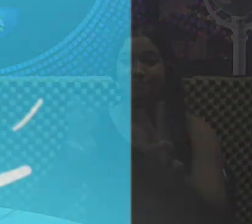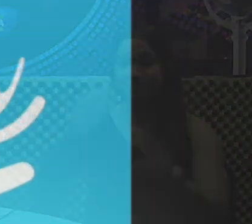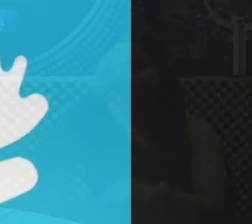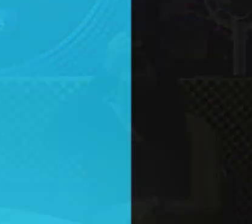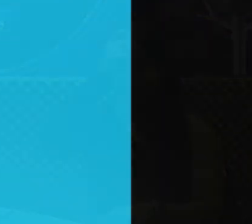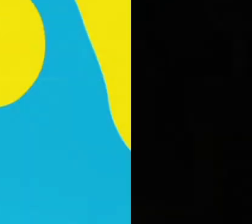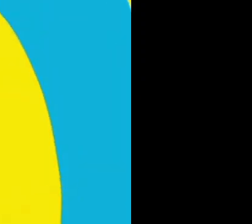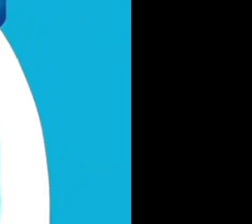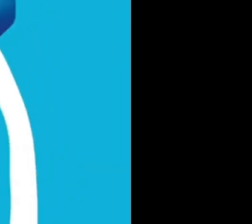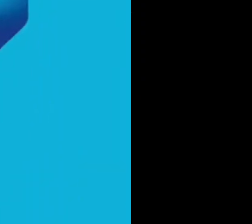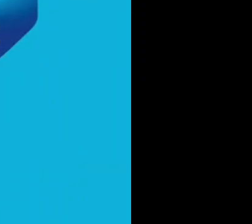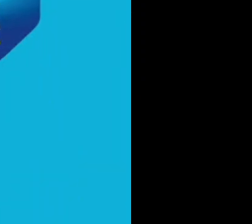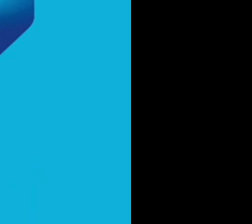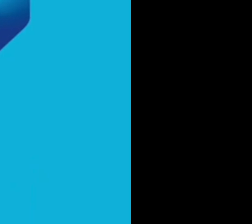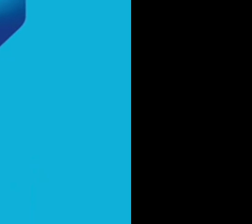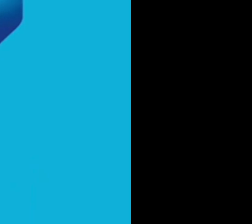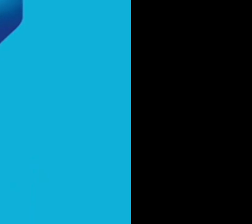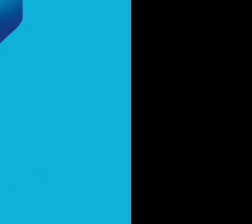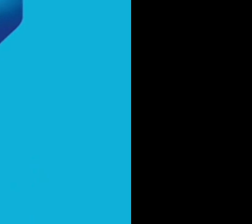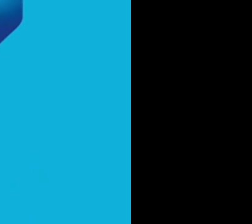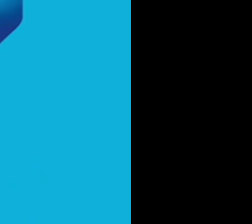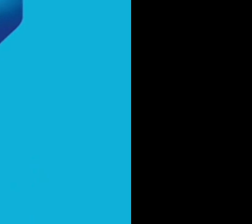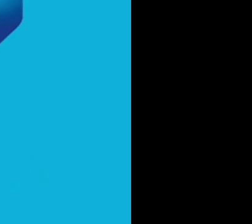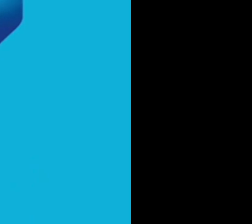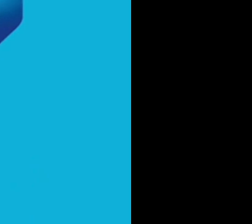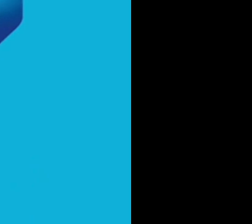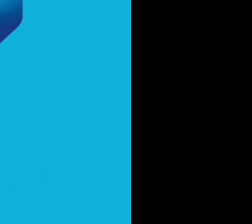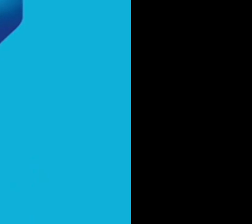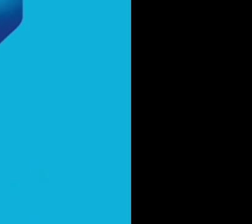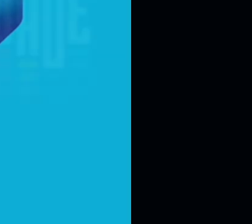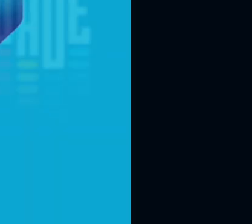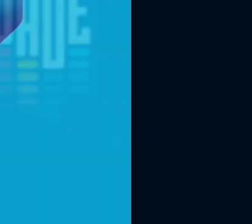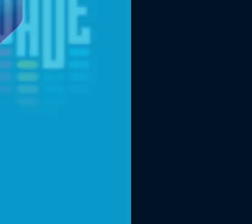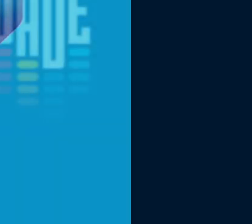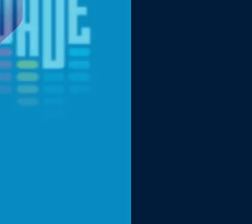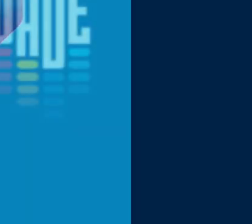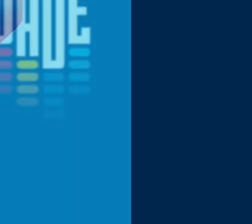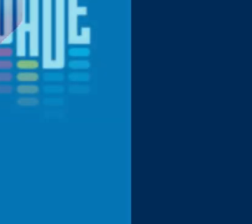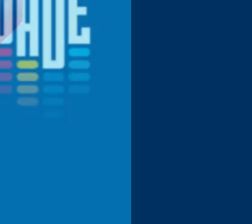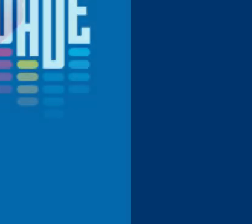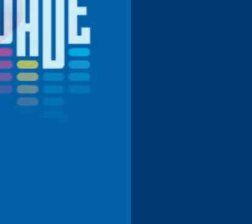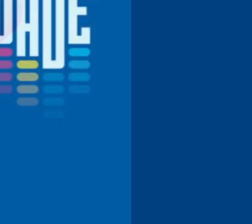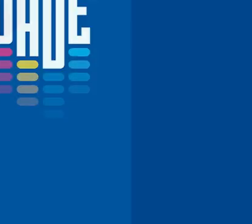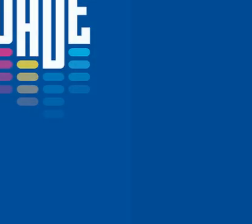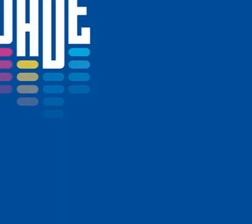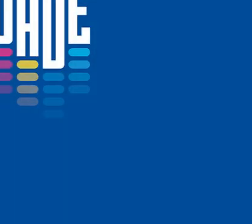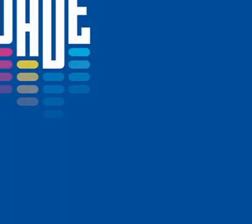Continue conosco no portal da Prefeitura e nas redes sociais.